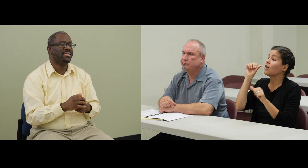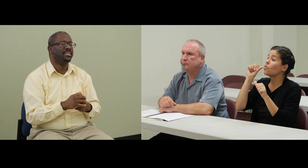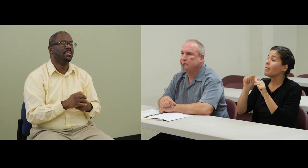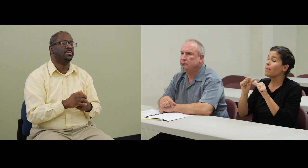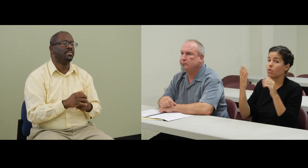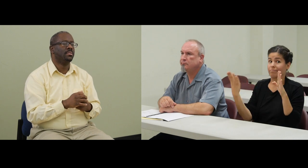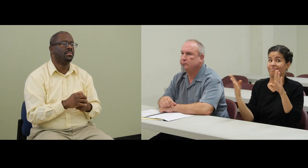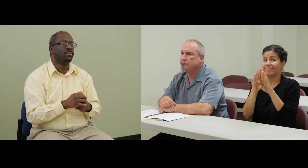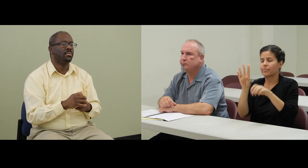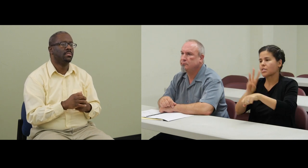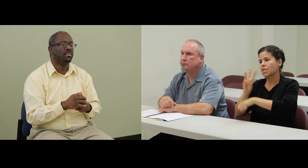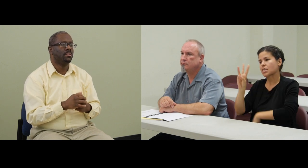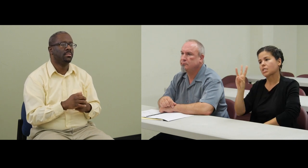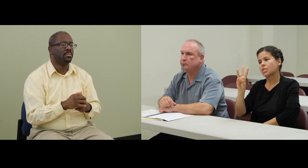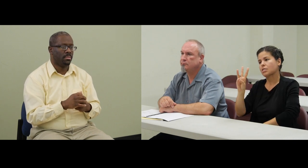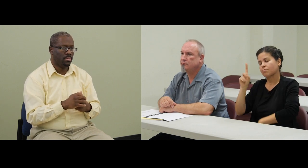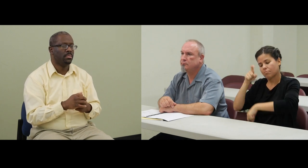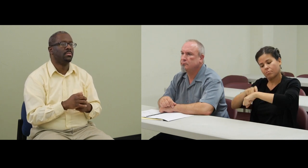¡Gracias!